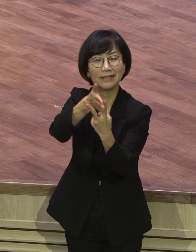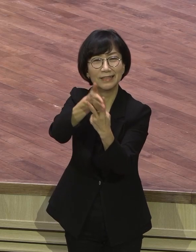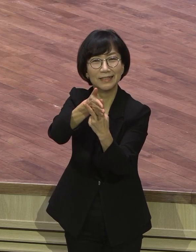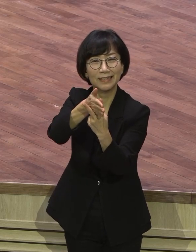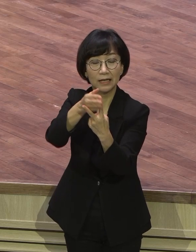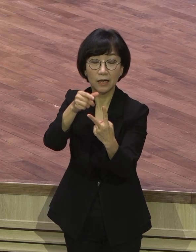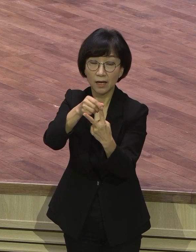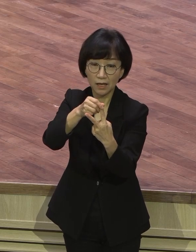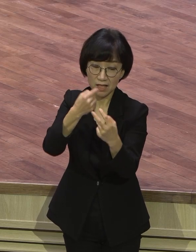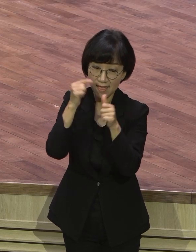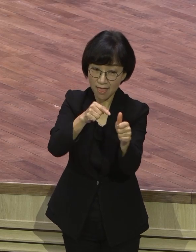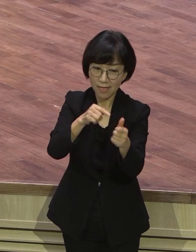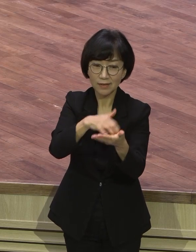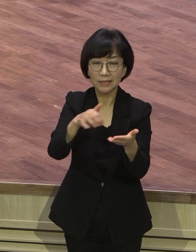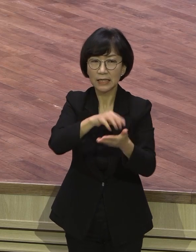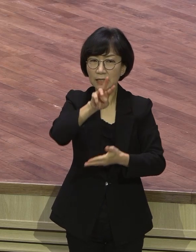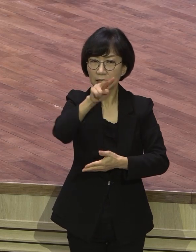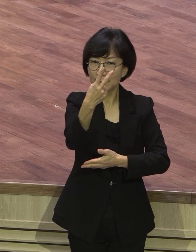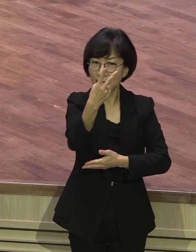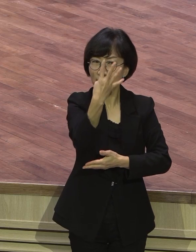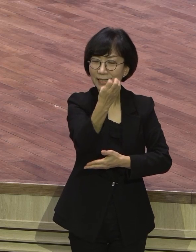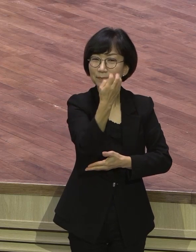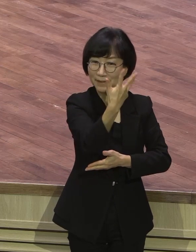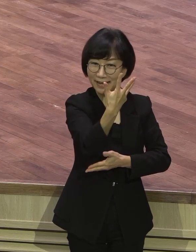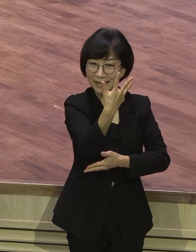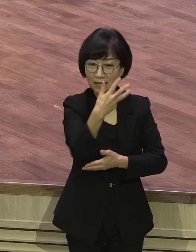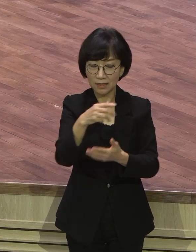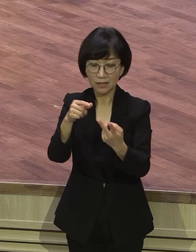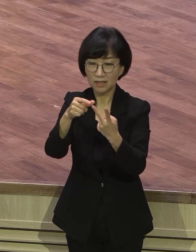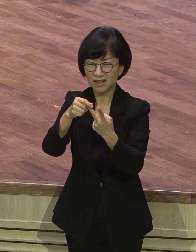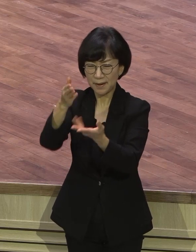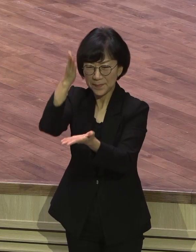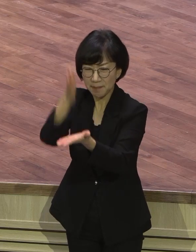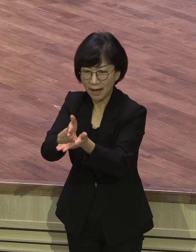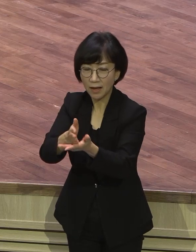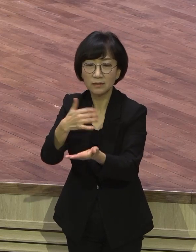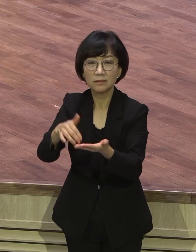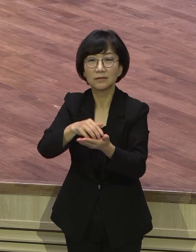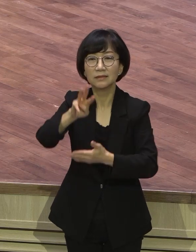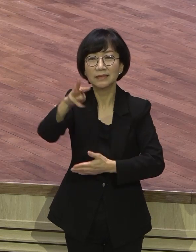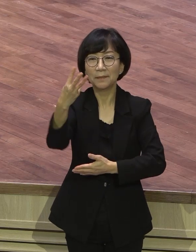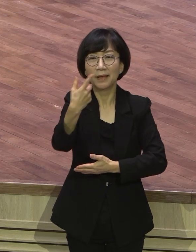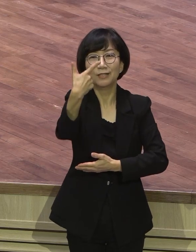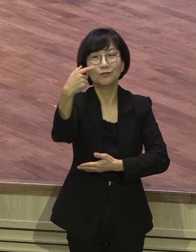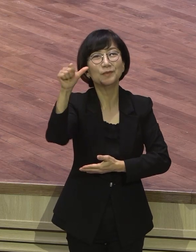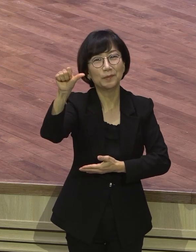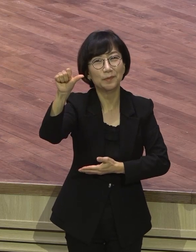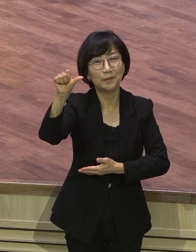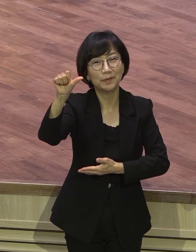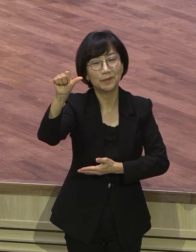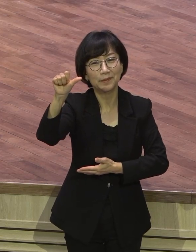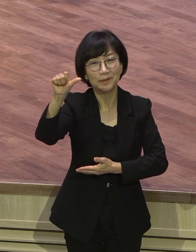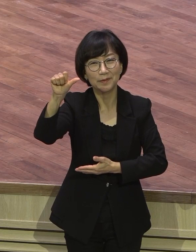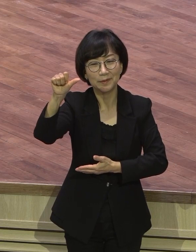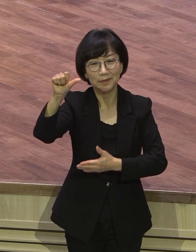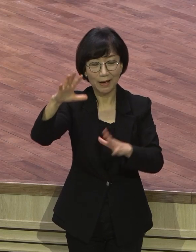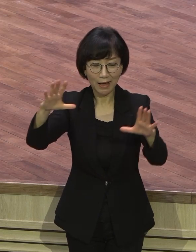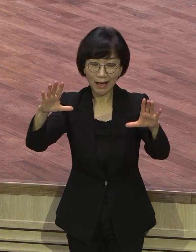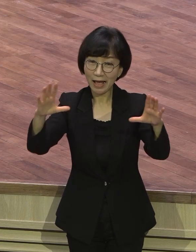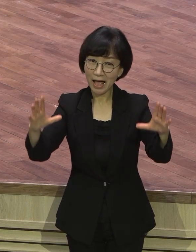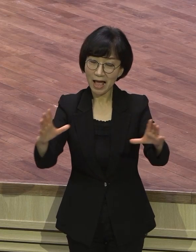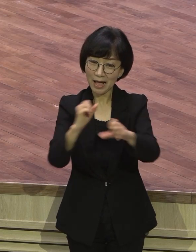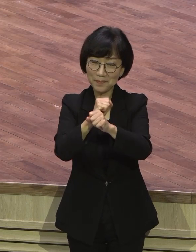개명은 248가지 하지 마라는 개명은 365가지 그렇게 해서 이것을